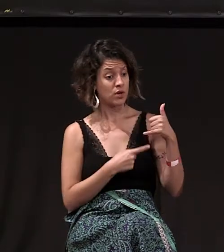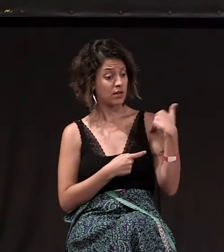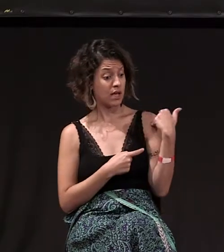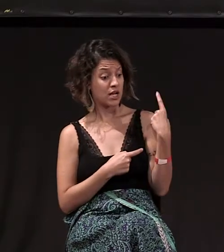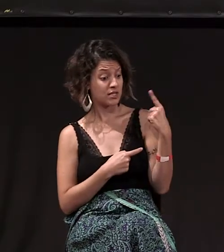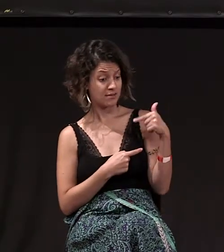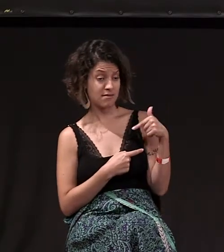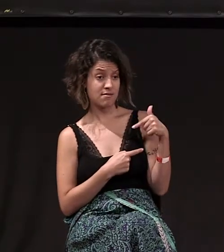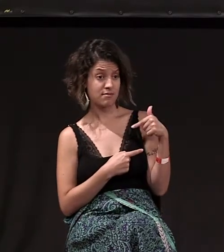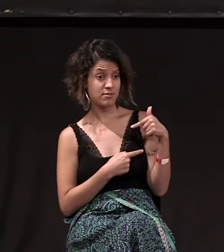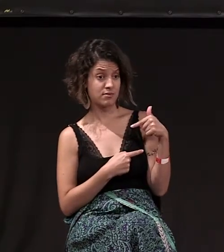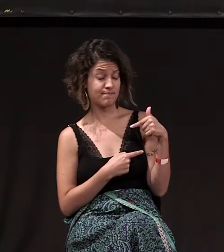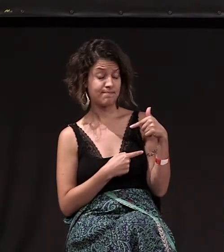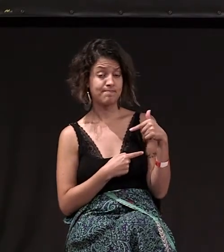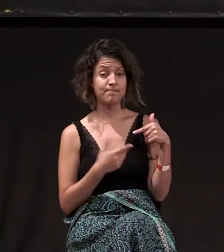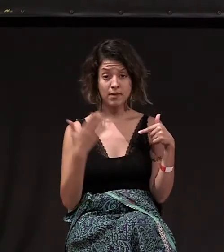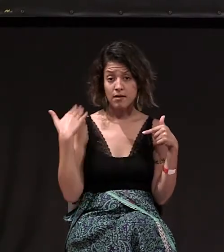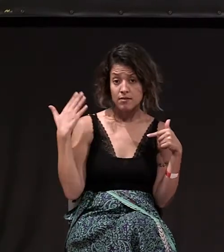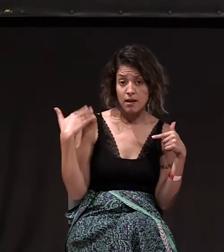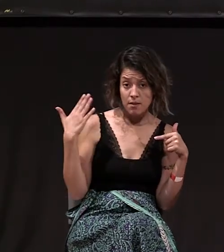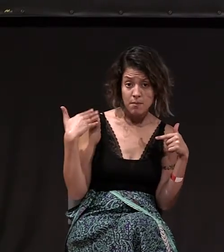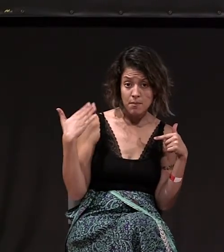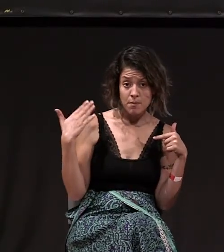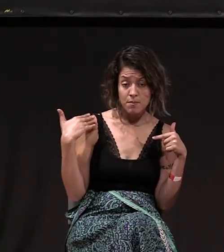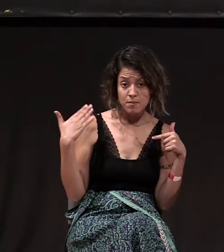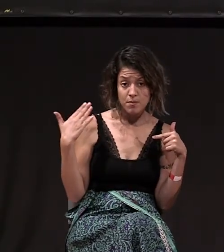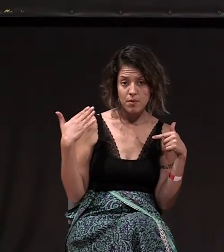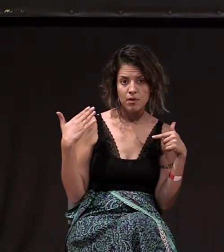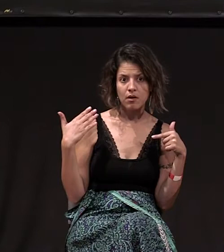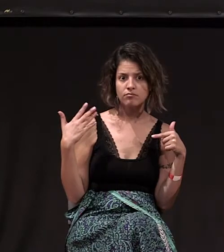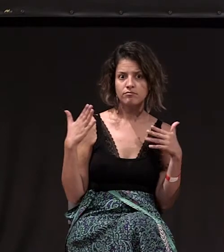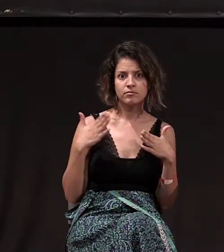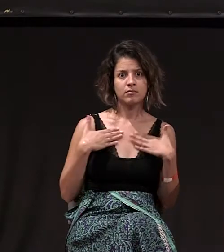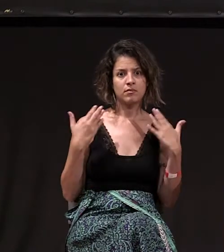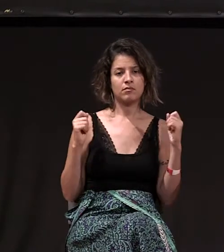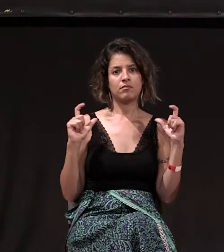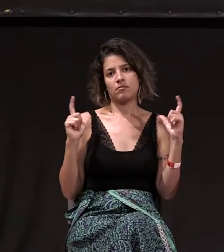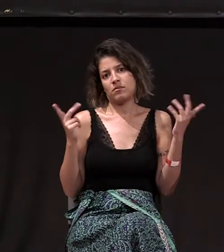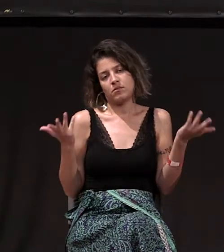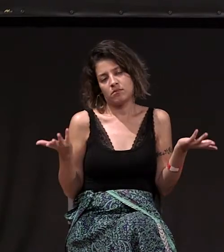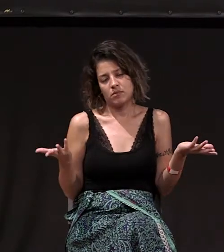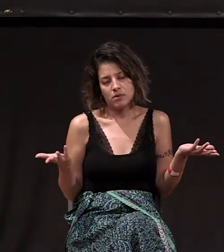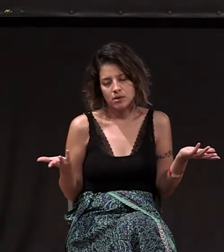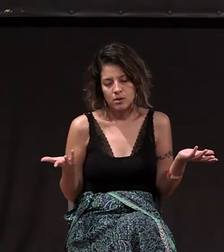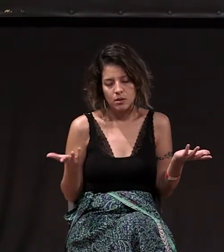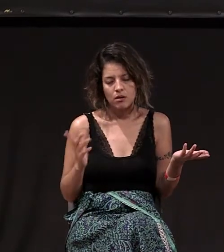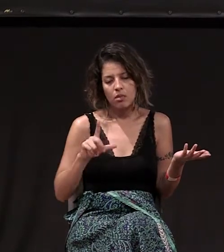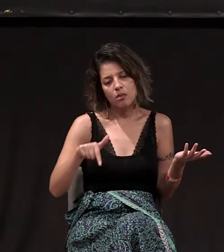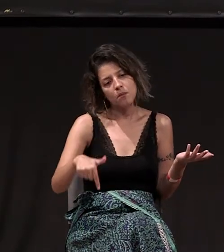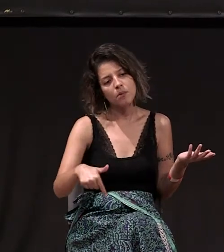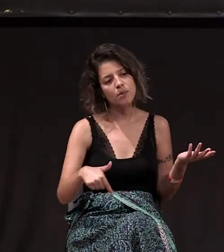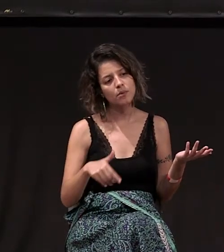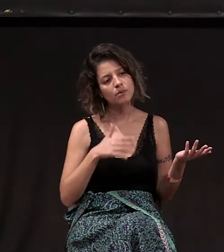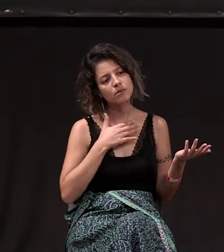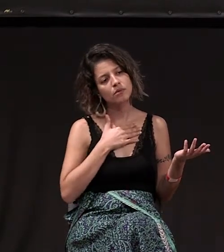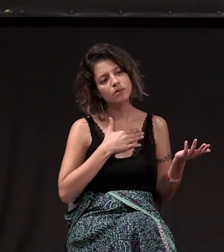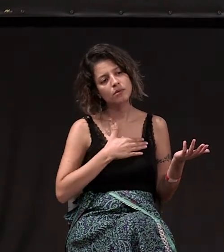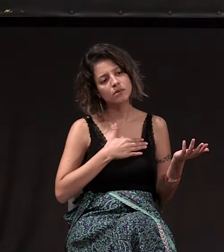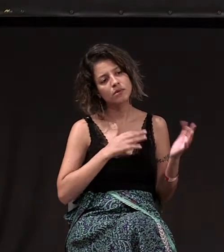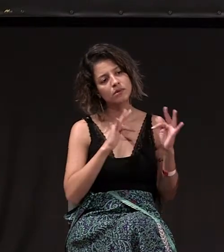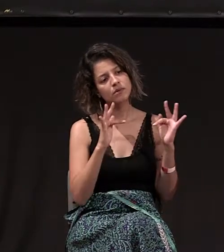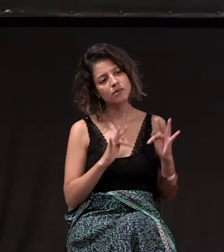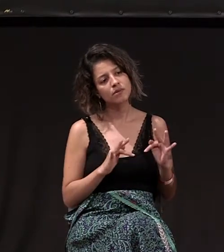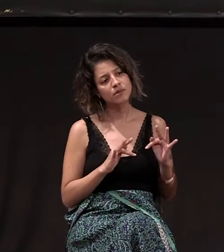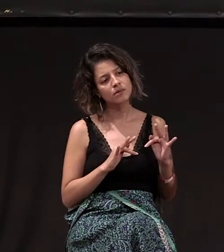anos. E, na época, ela ficou assustada no momento, mas, logo depois, ela ficou muito